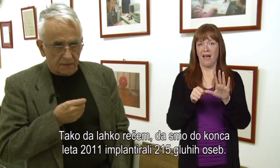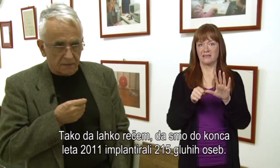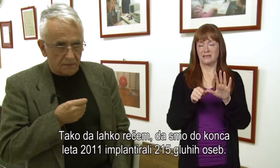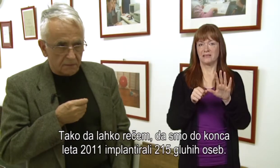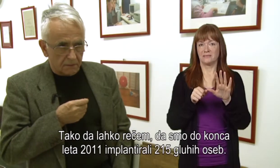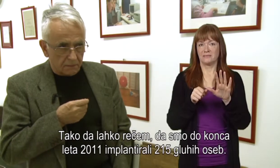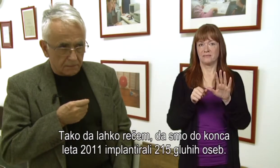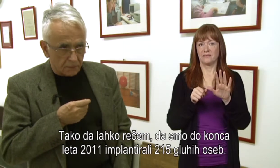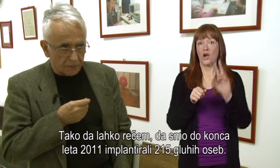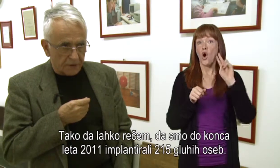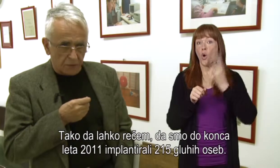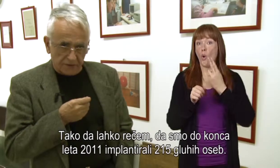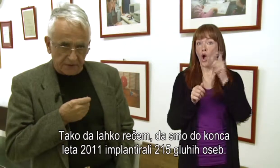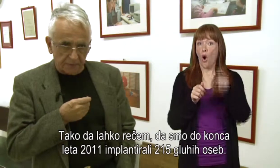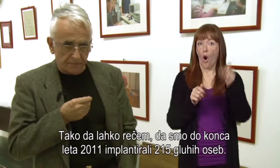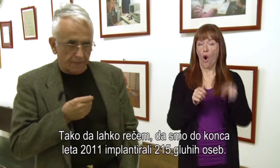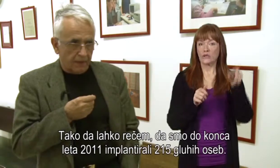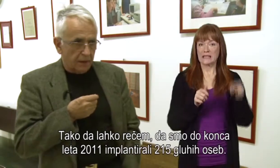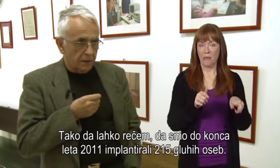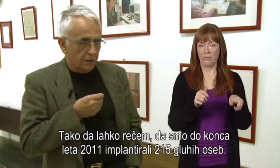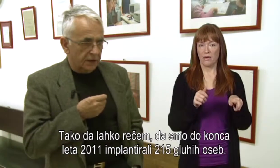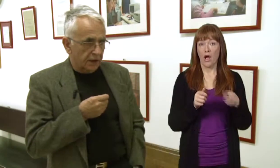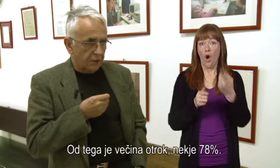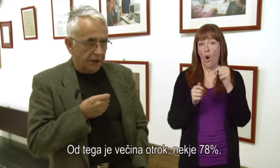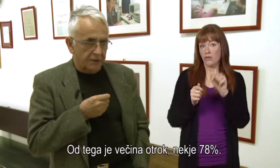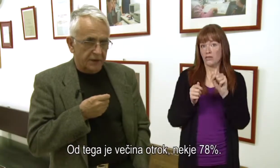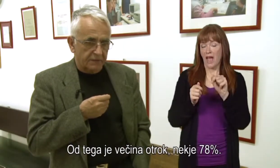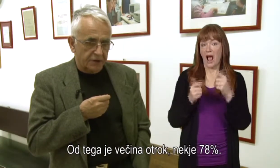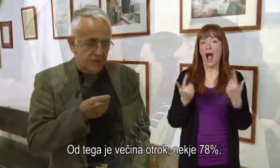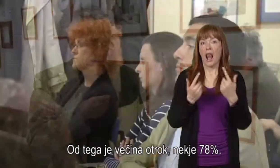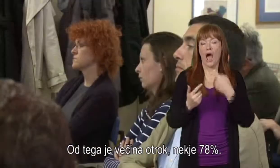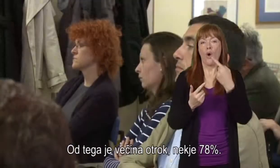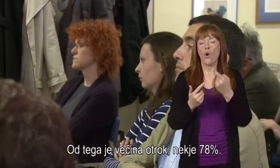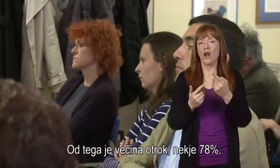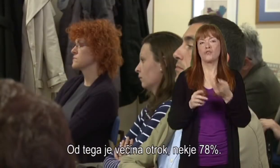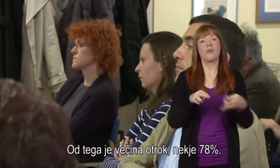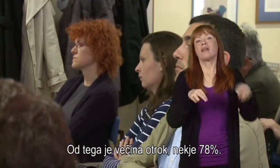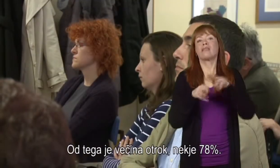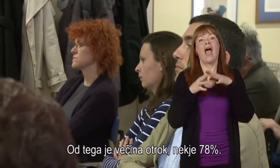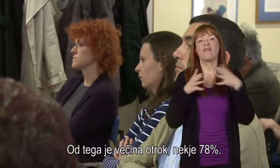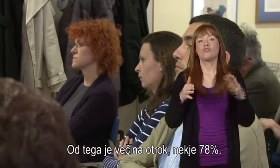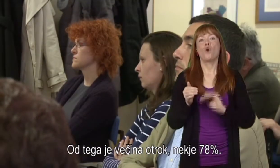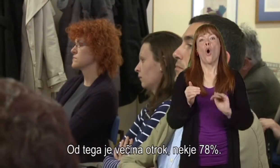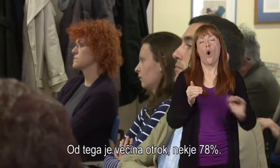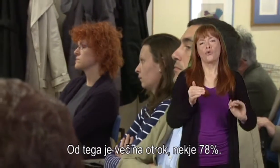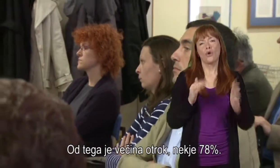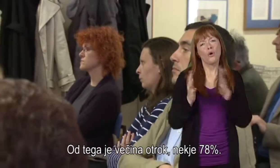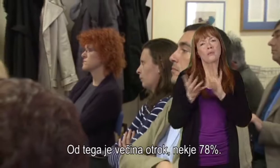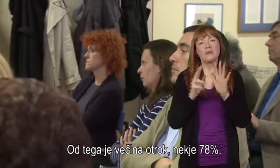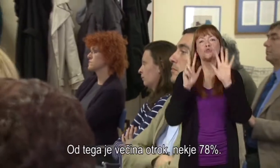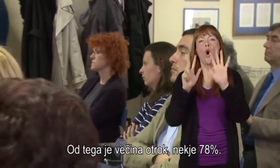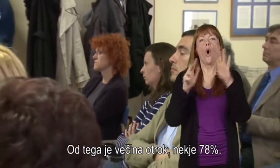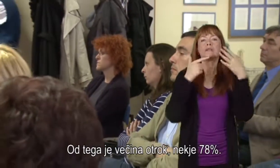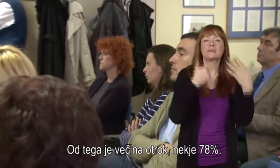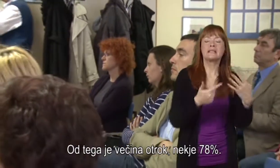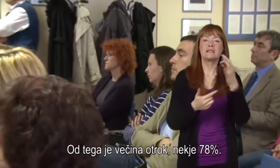215 gluhih oseb. Od tega lahko rečem, da je večina otrok, nekje